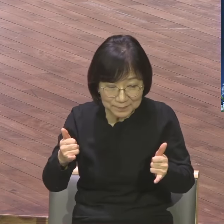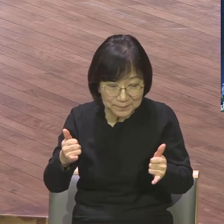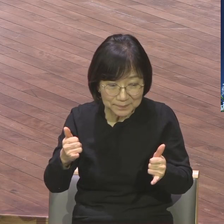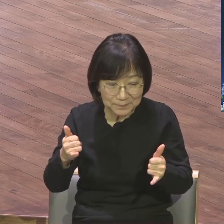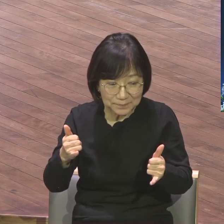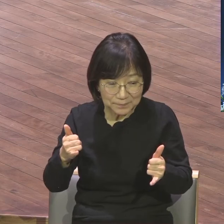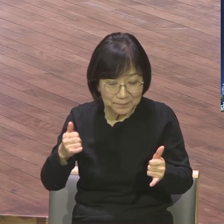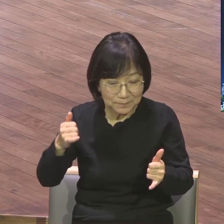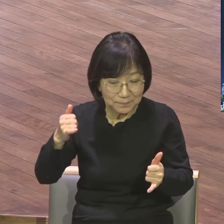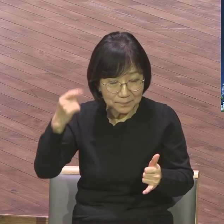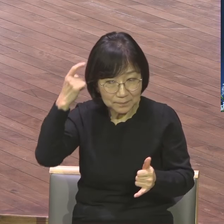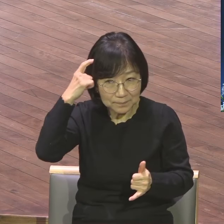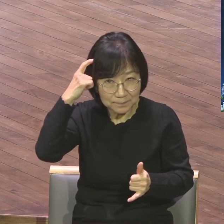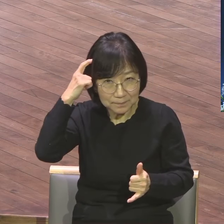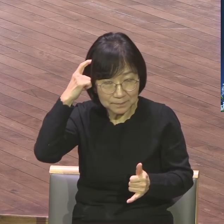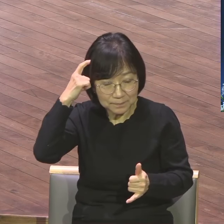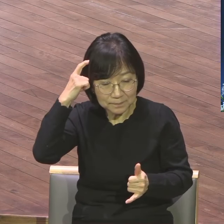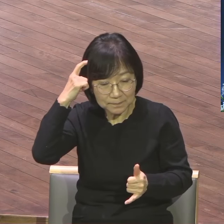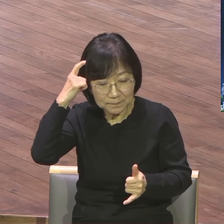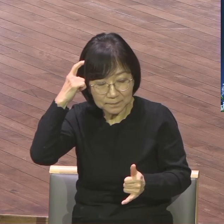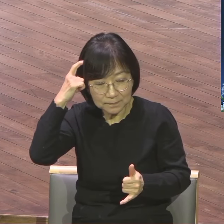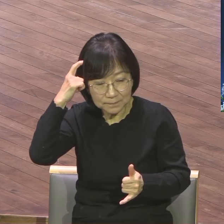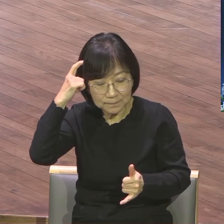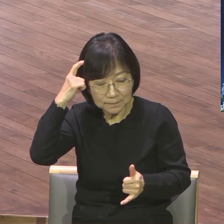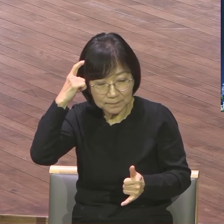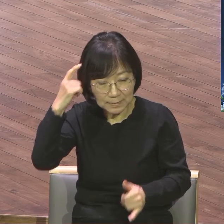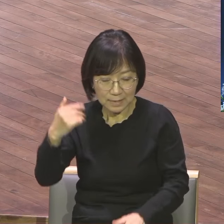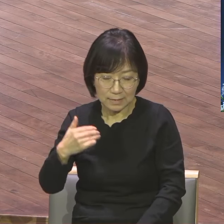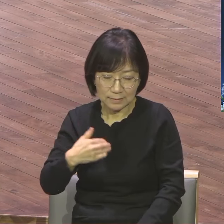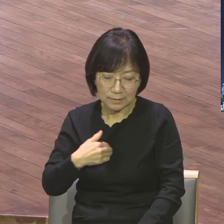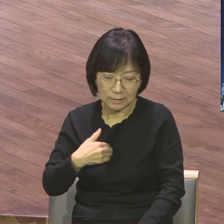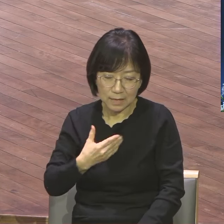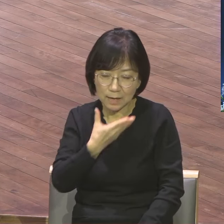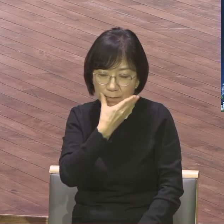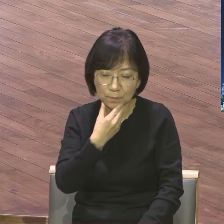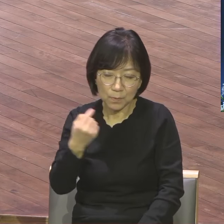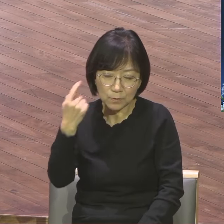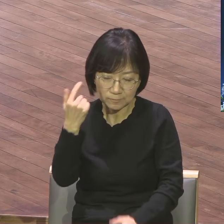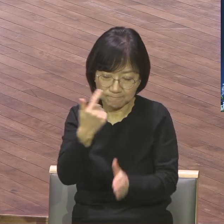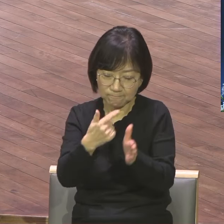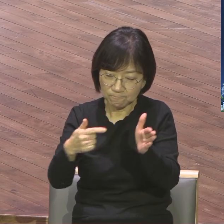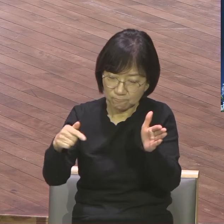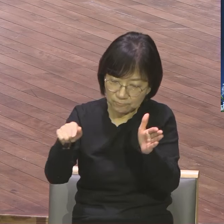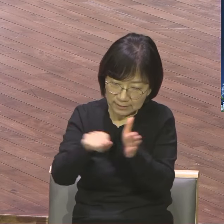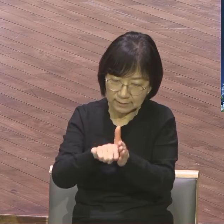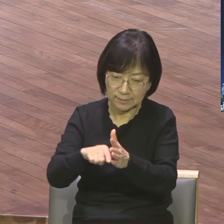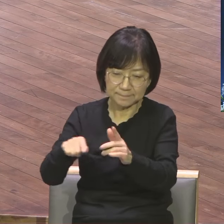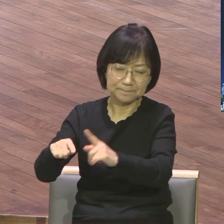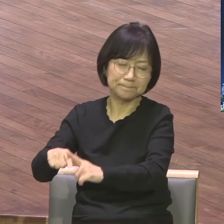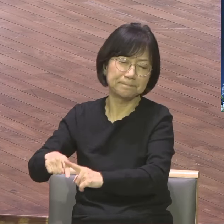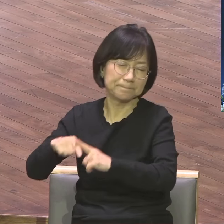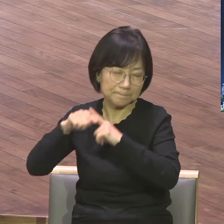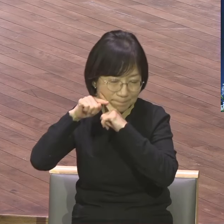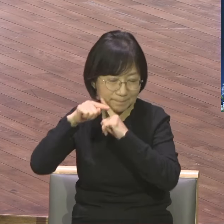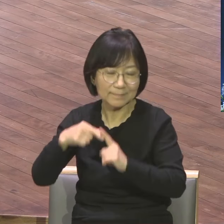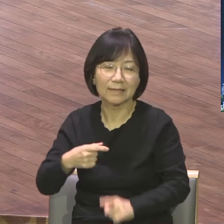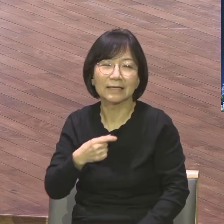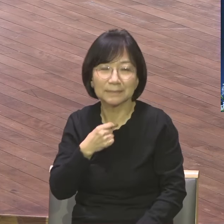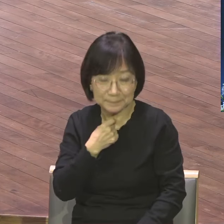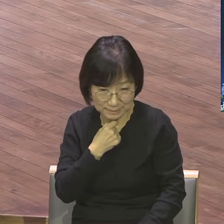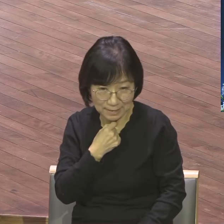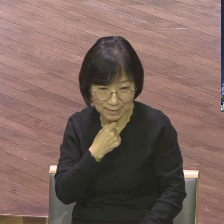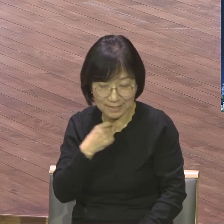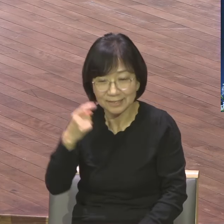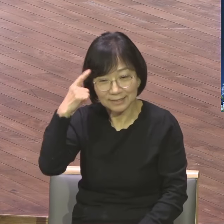내가 복음을 위해 어떻게 희생할까? 내가 이 복음 있는 교회에 출석하고 있는데 이름도